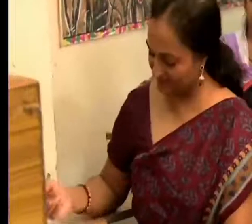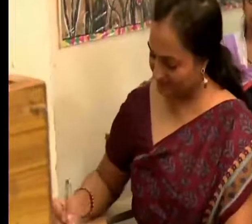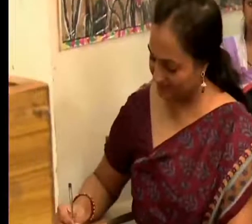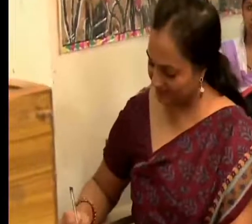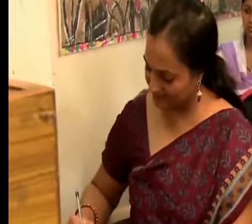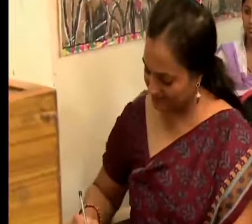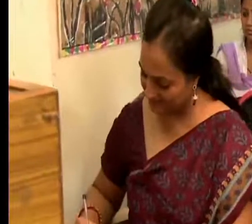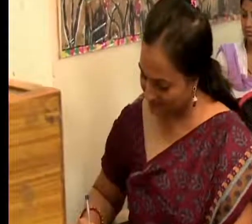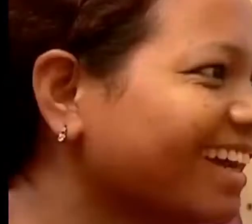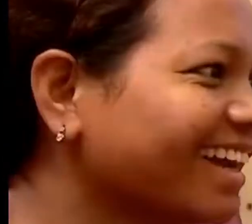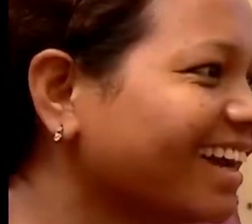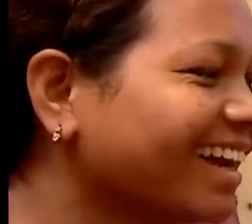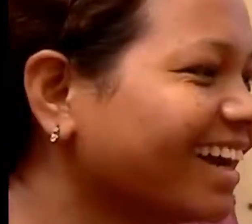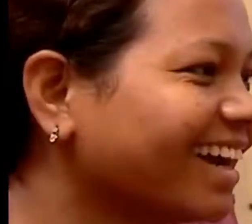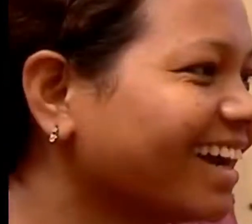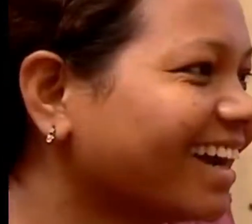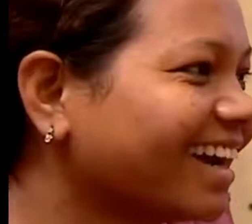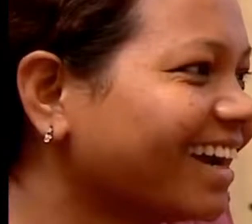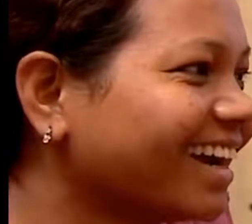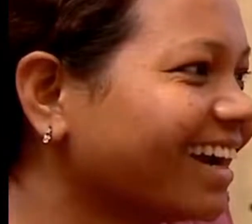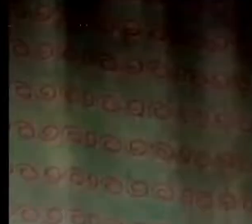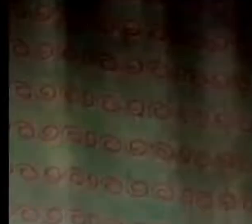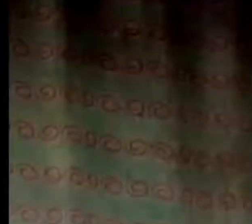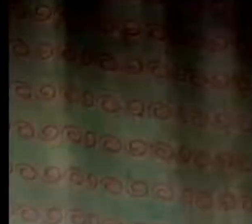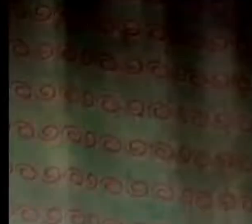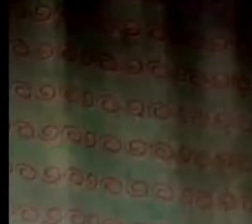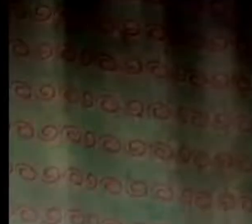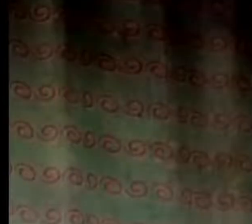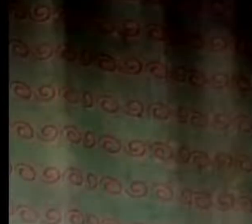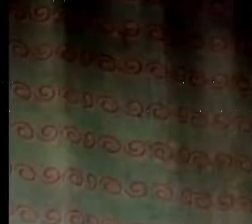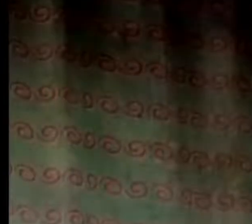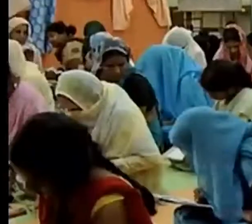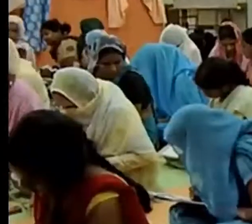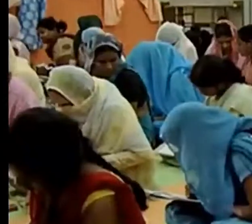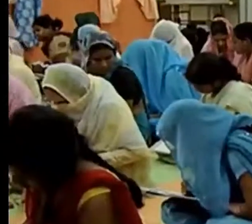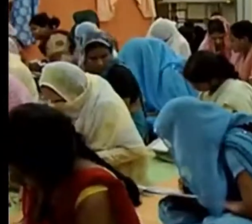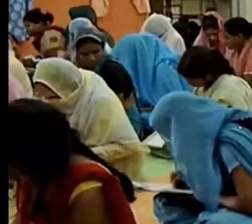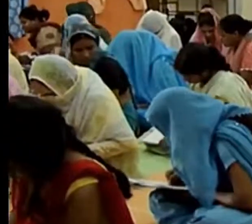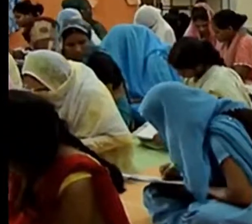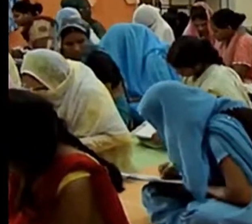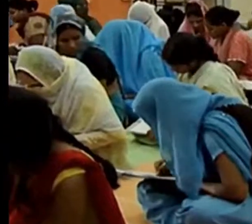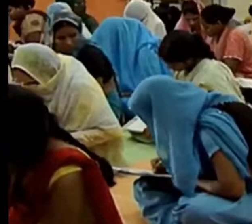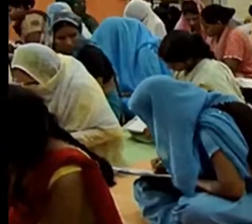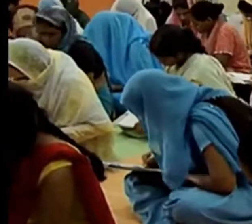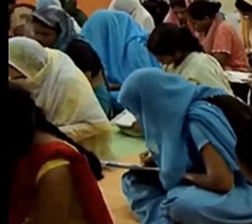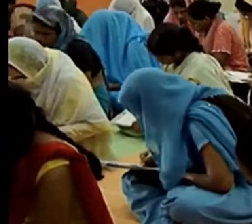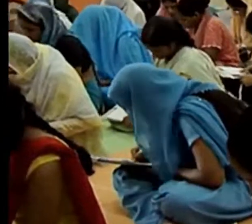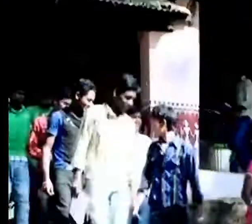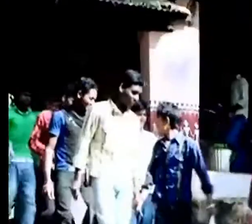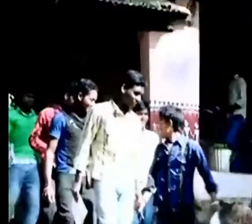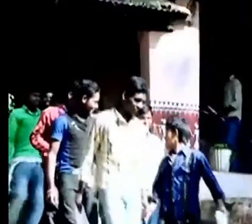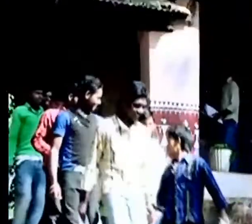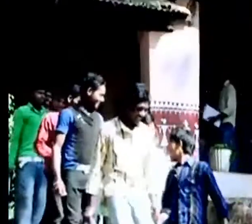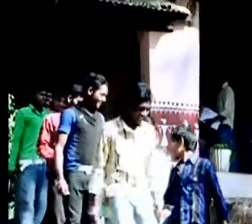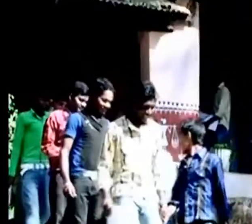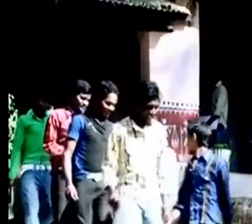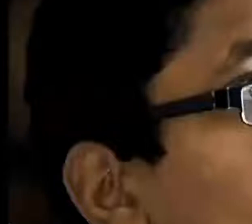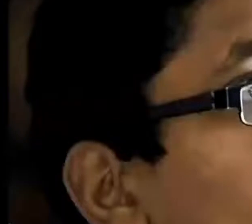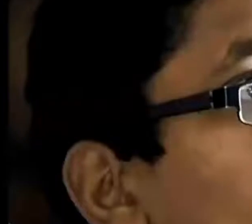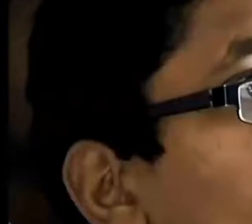हम कहीं पढ़े, वे विषय की लोच से युक्त हो। मित्रों हम